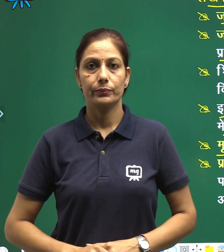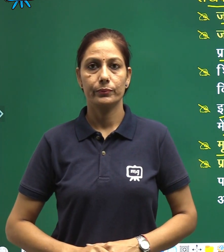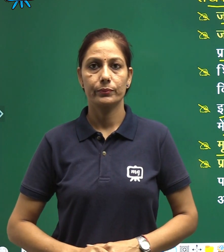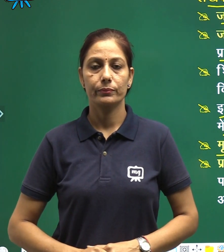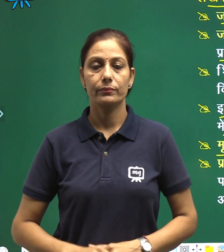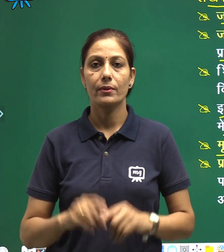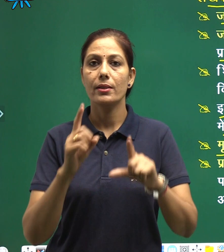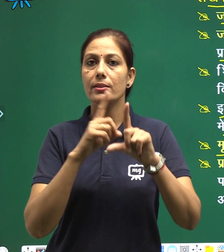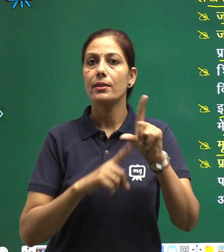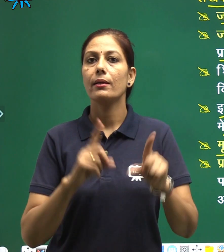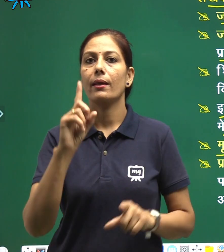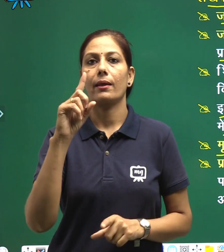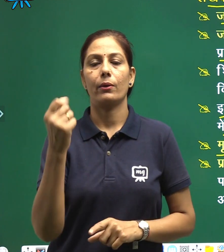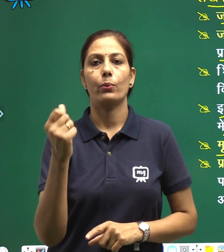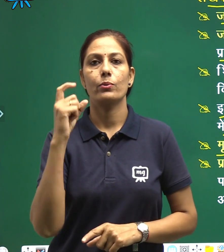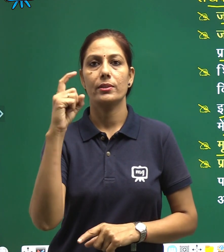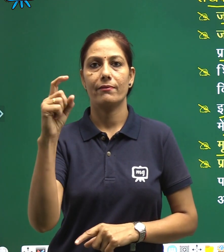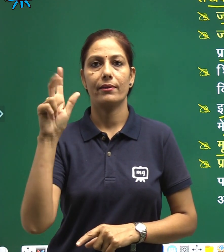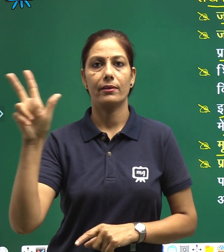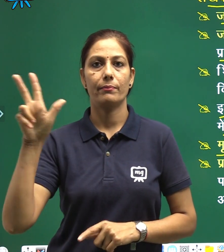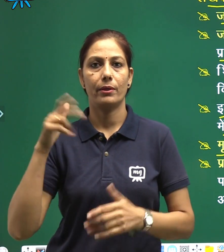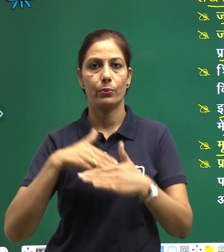सन 1978 ईस्वी में हुई।